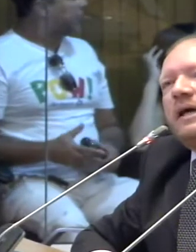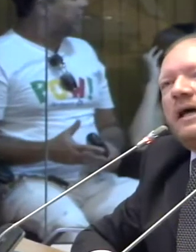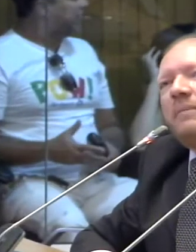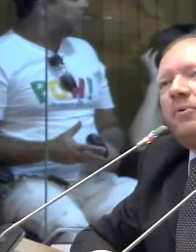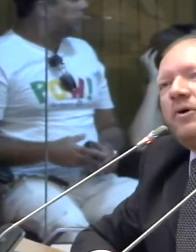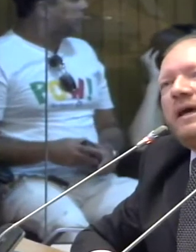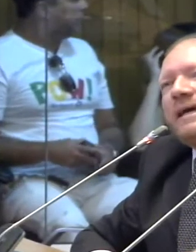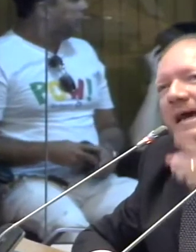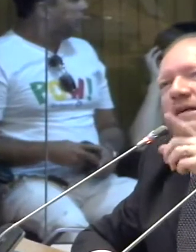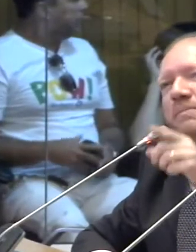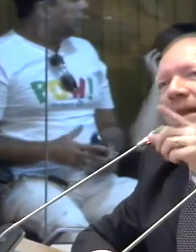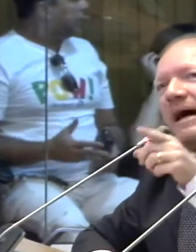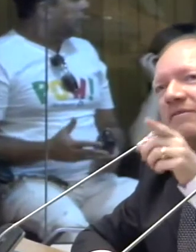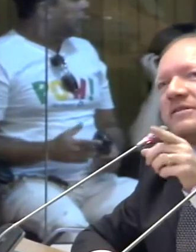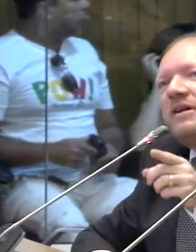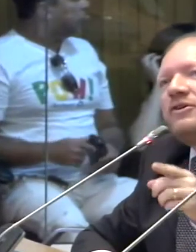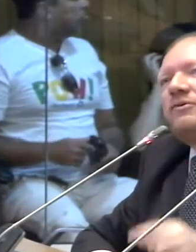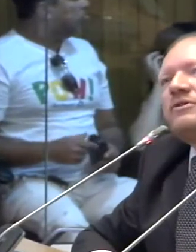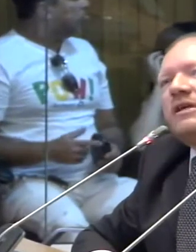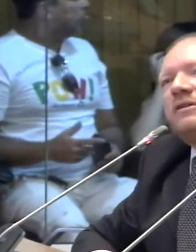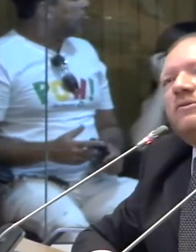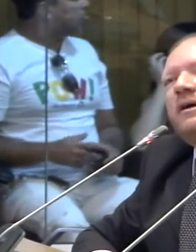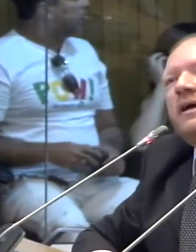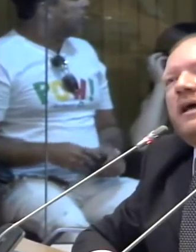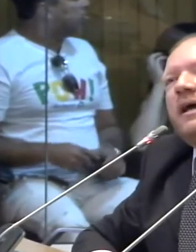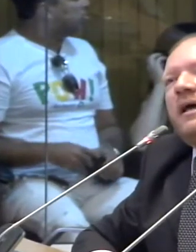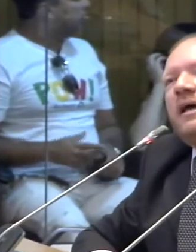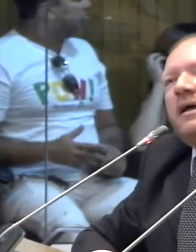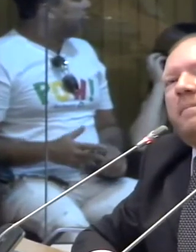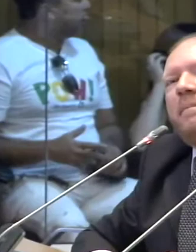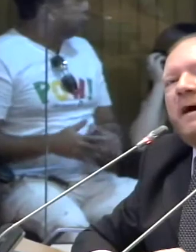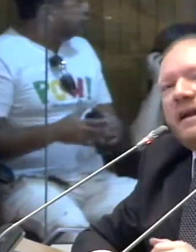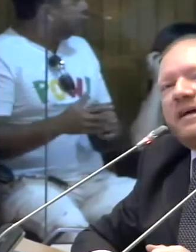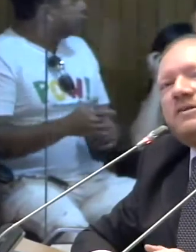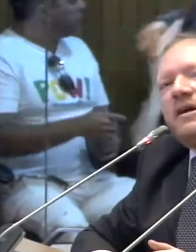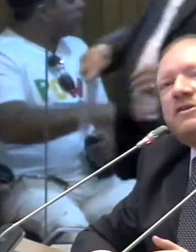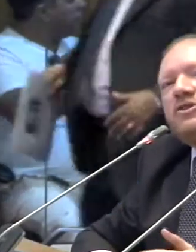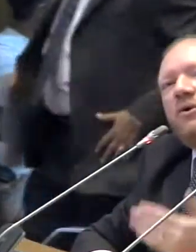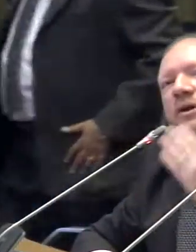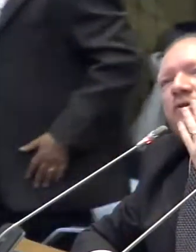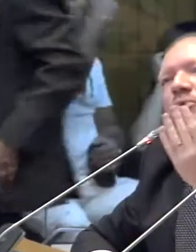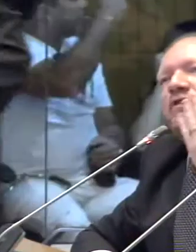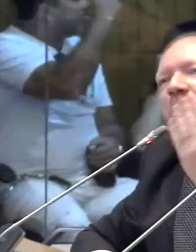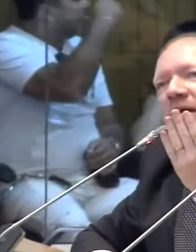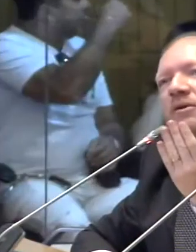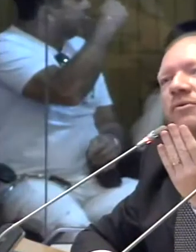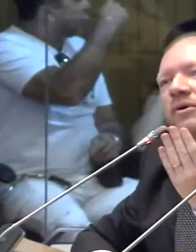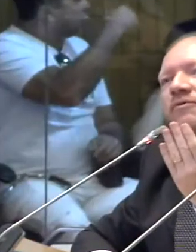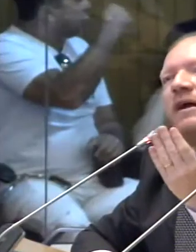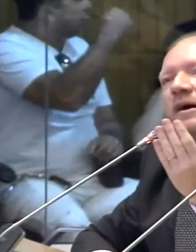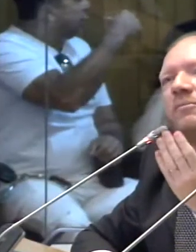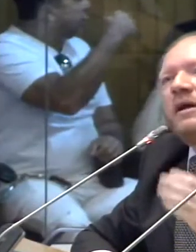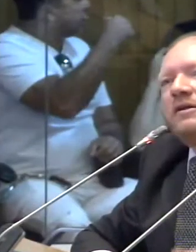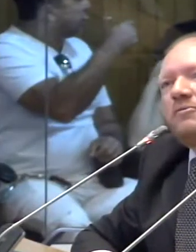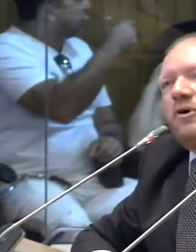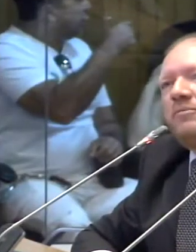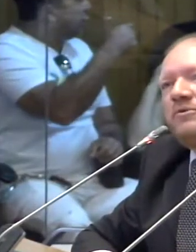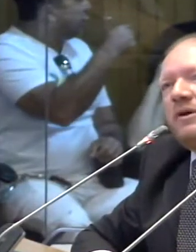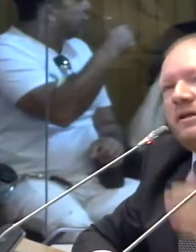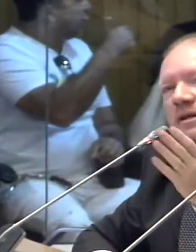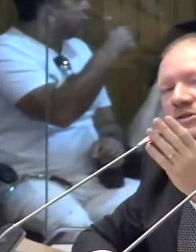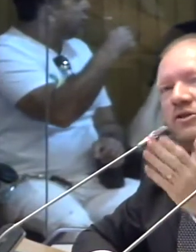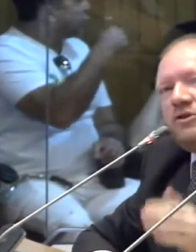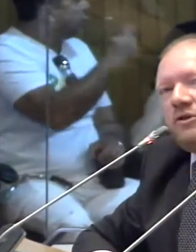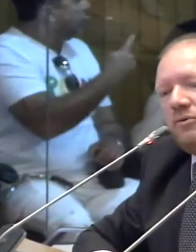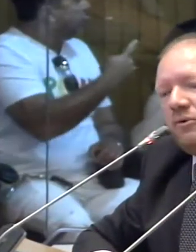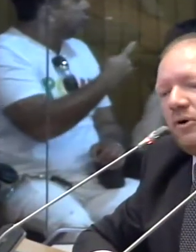adjetivam, é porque aquelas palavras que eles estão dizendo, parece que eles estão olhando para o espelho e falando para eles